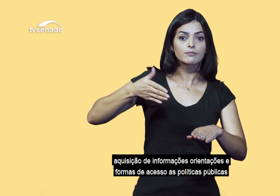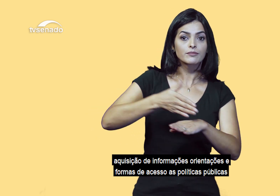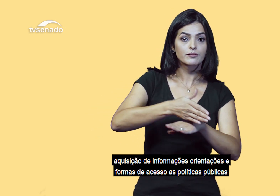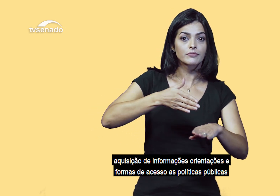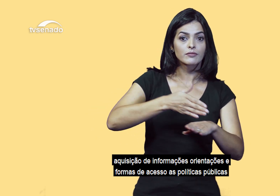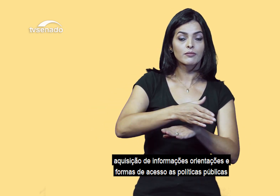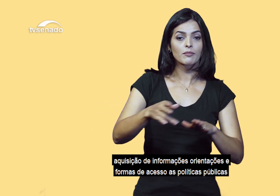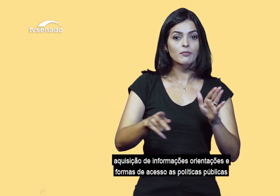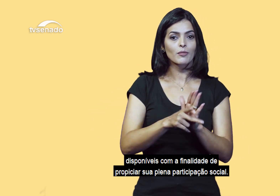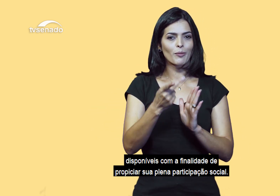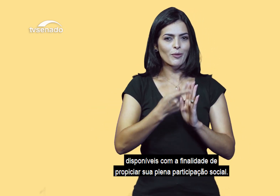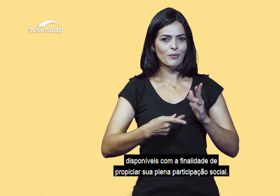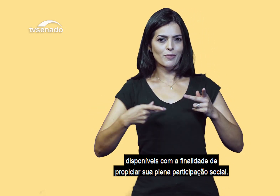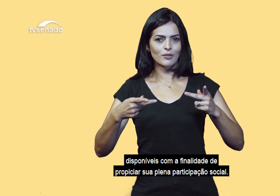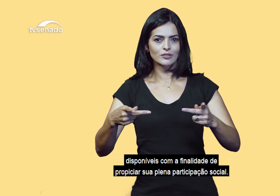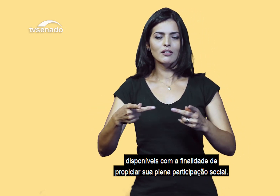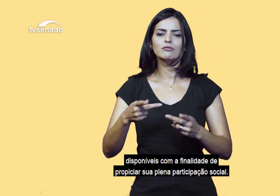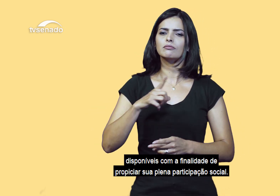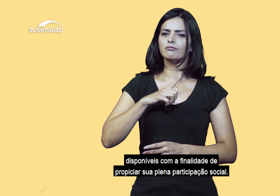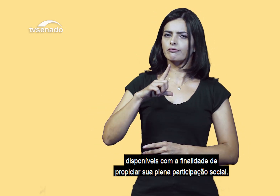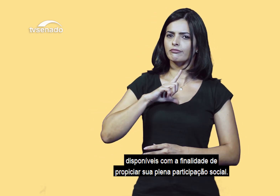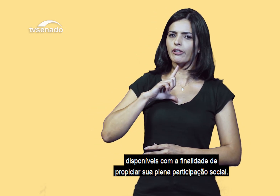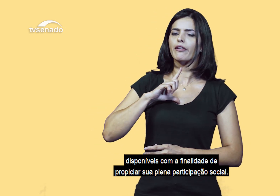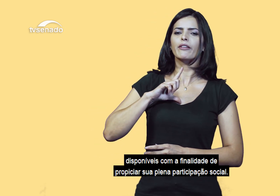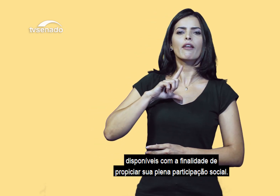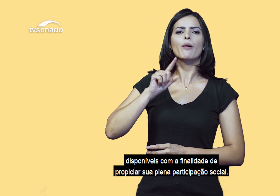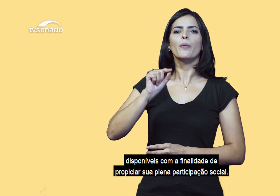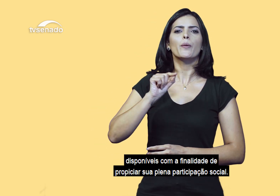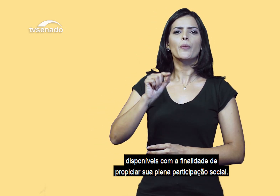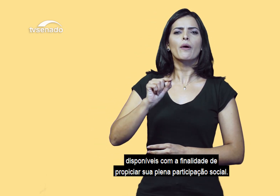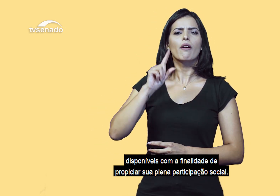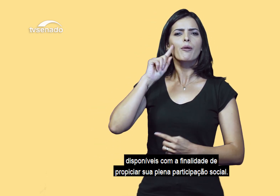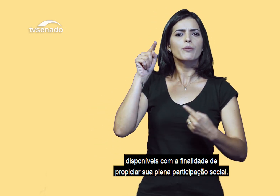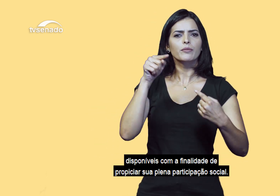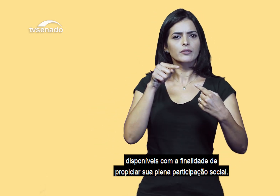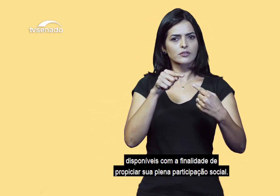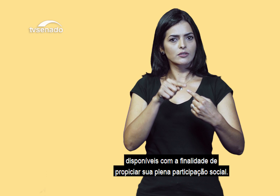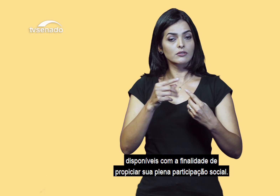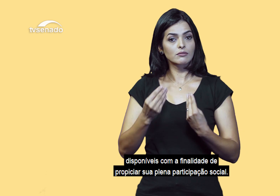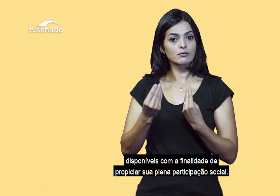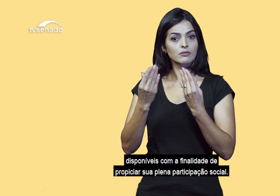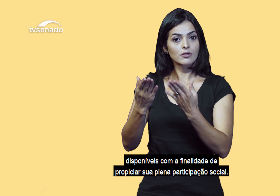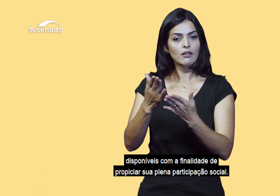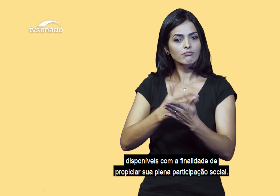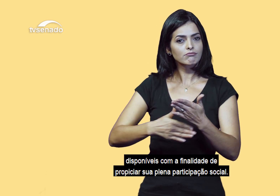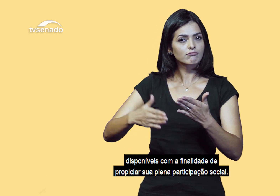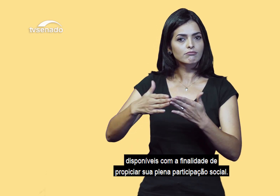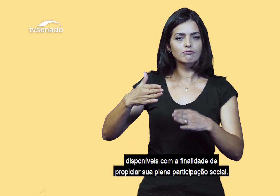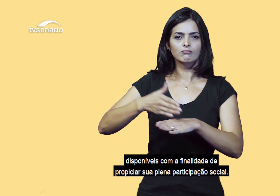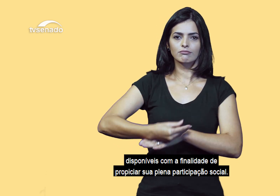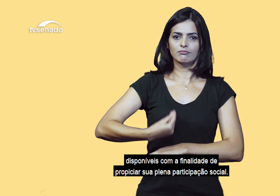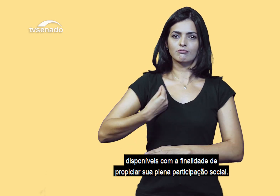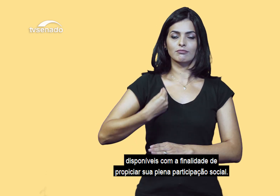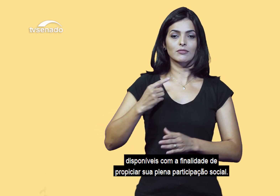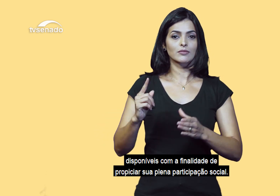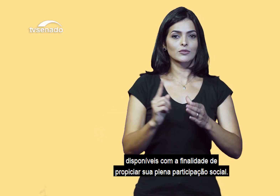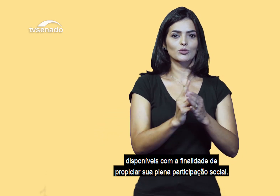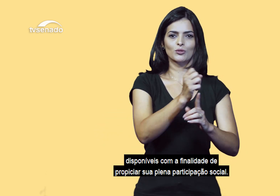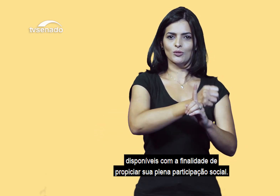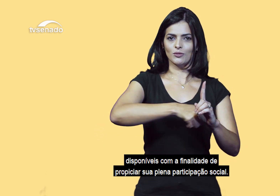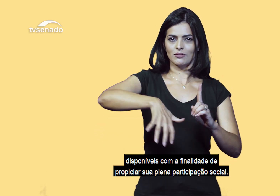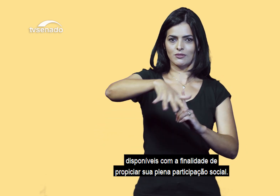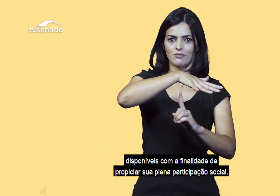às políticas públicas disponíveis com a finalidade de propiciar sua plena participação social.